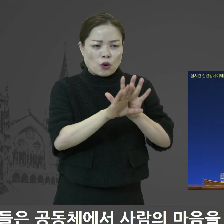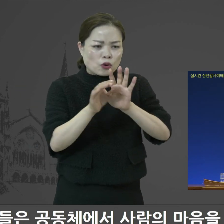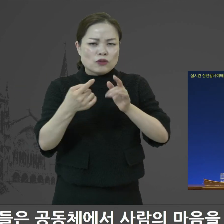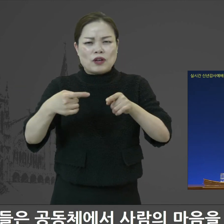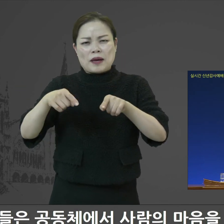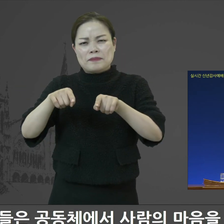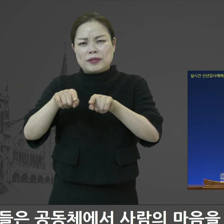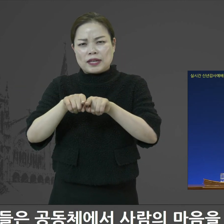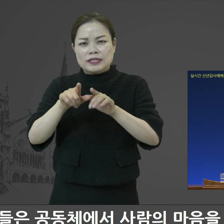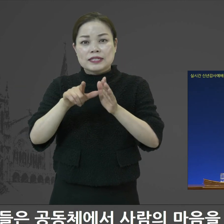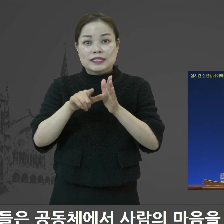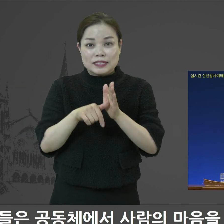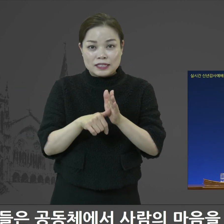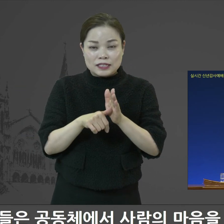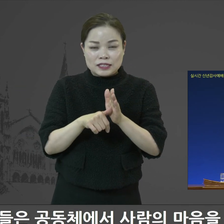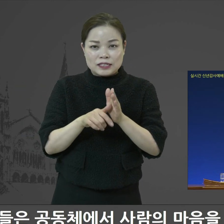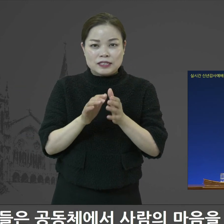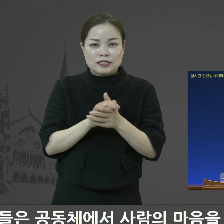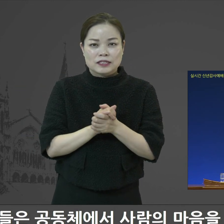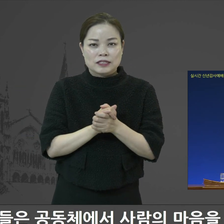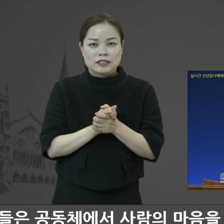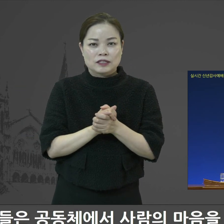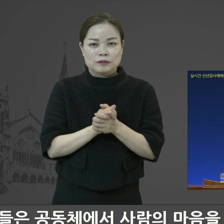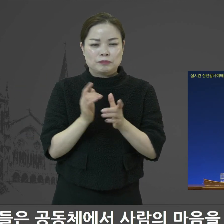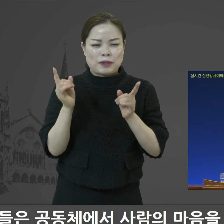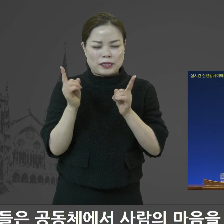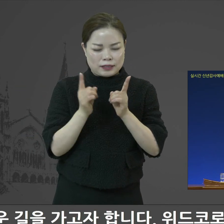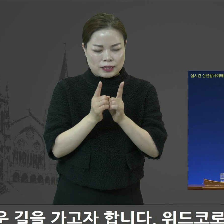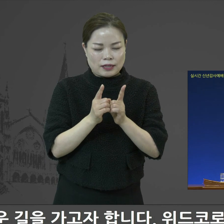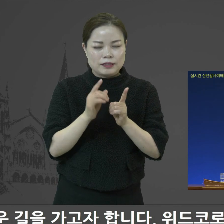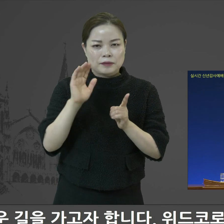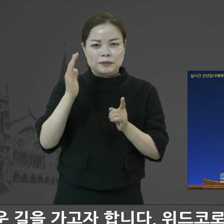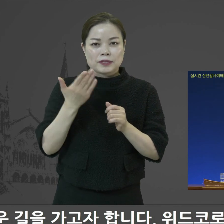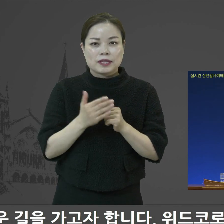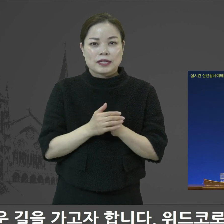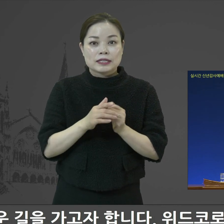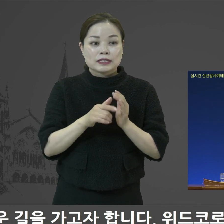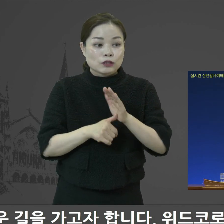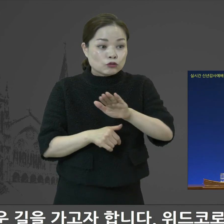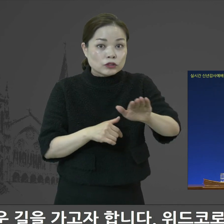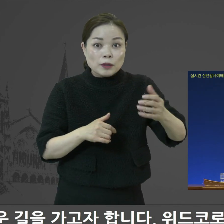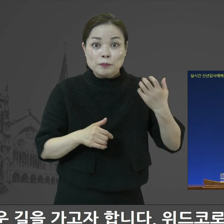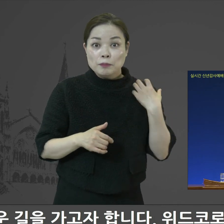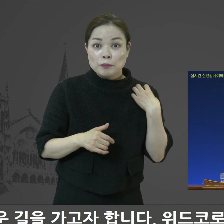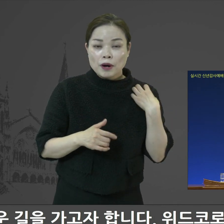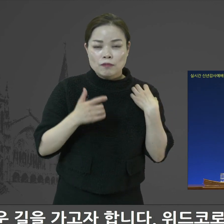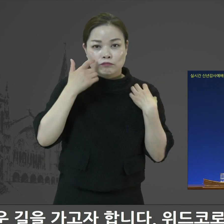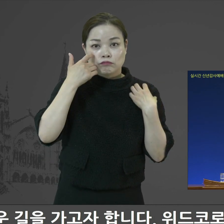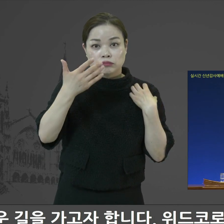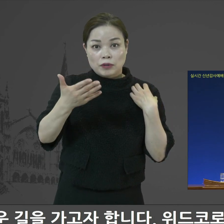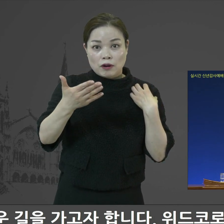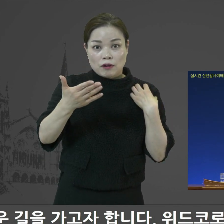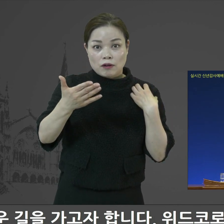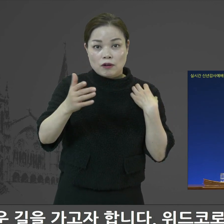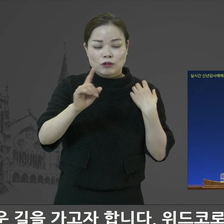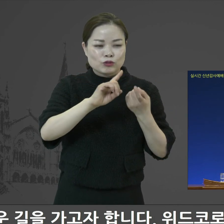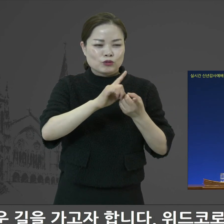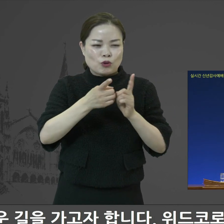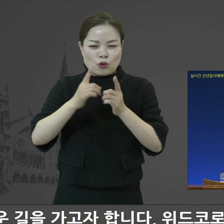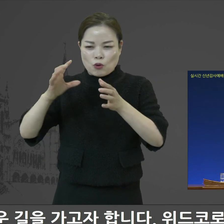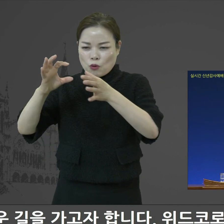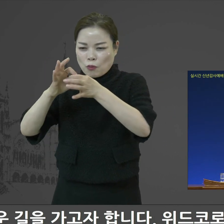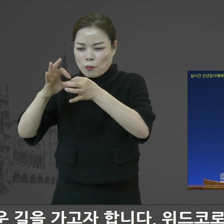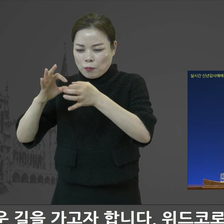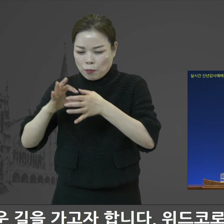함께하는 이 시기를 본격적으로 맞이해야 합니다. 이 시기에 우리가 할 일 분명합니다. 서로